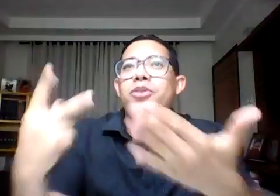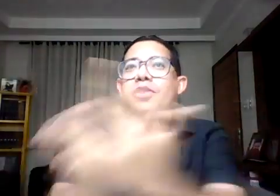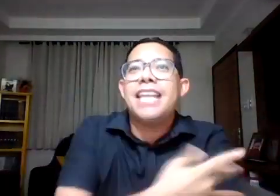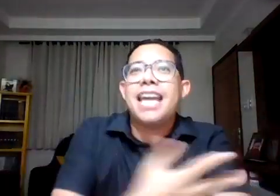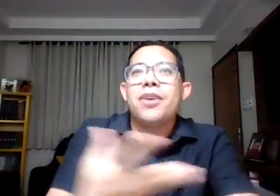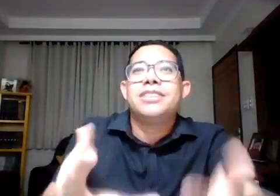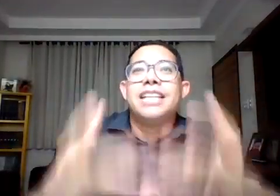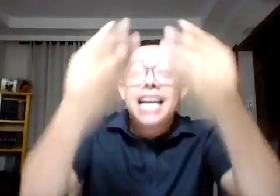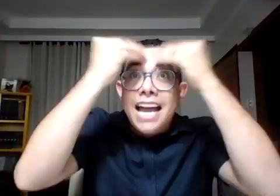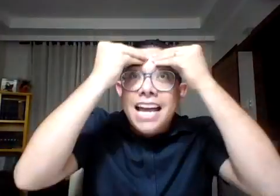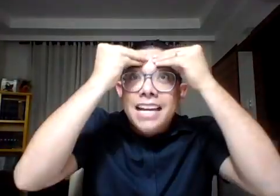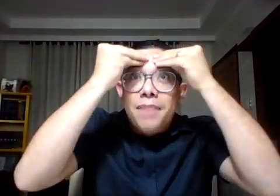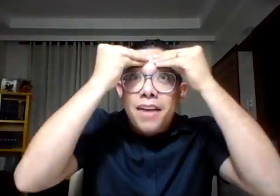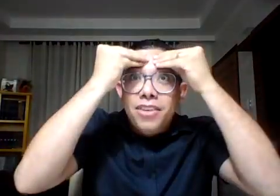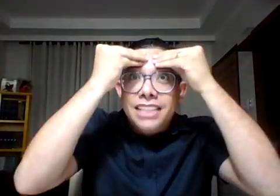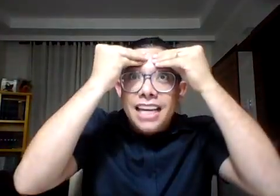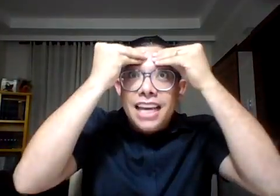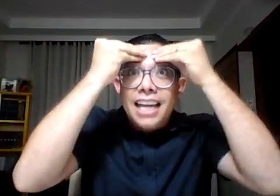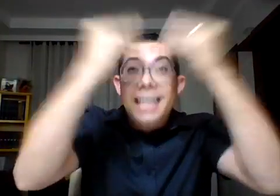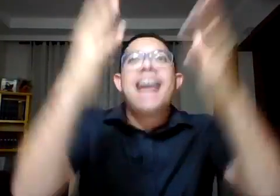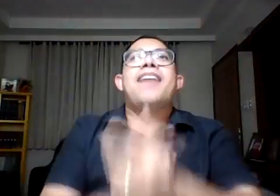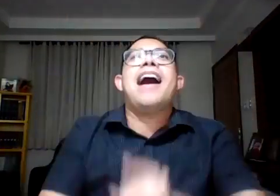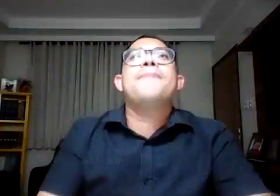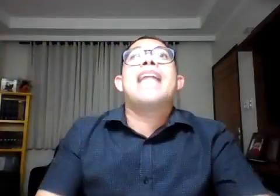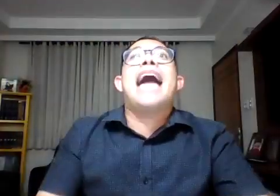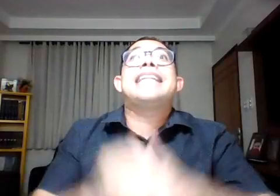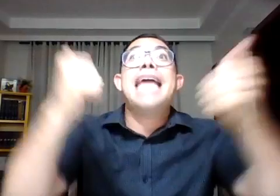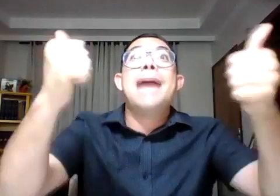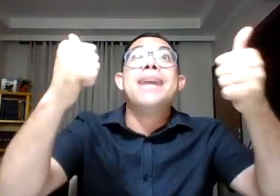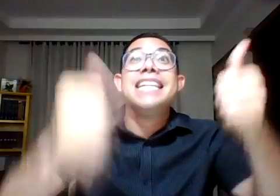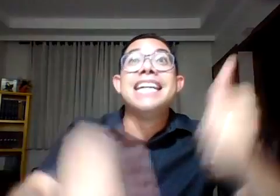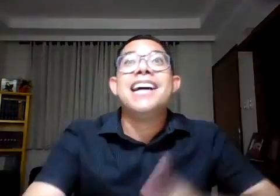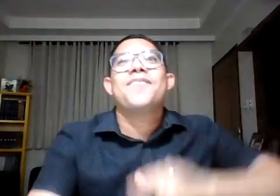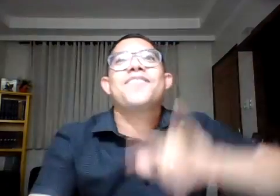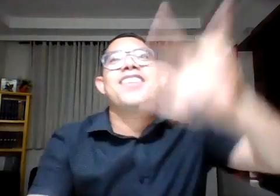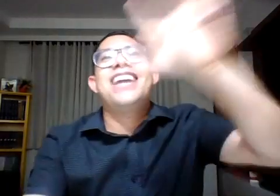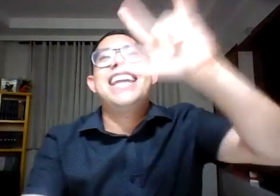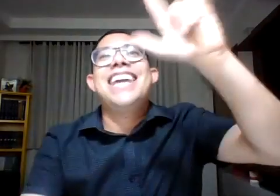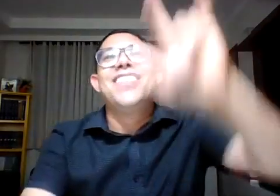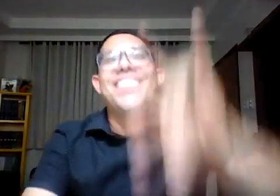erros, para você gravar. Até amanhã. Valeu!